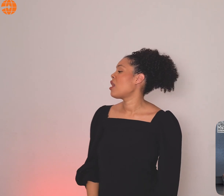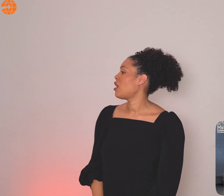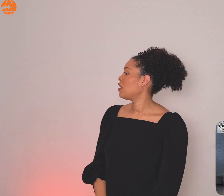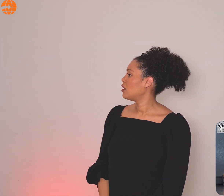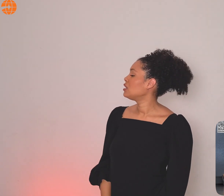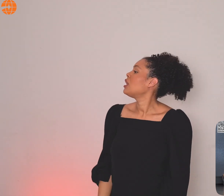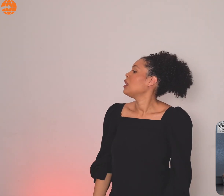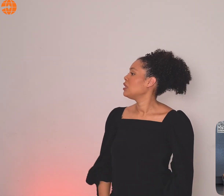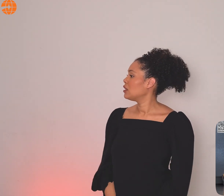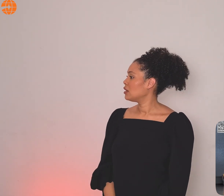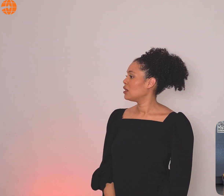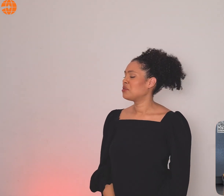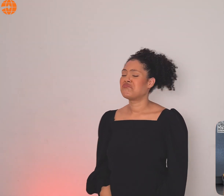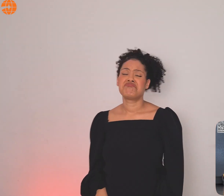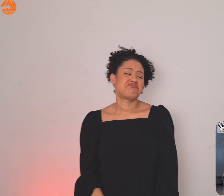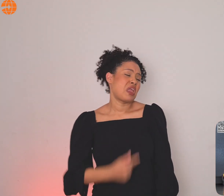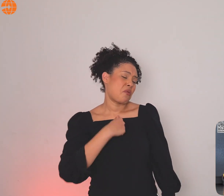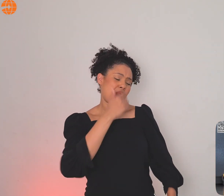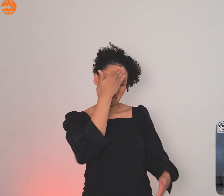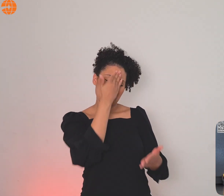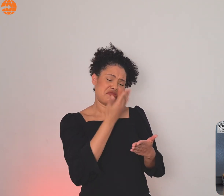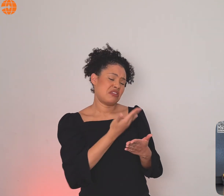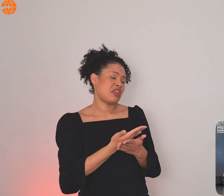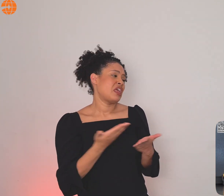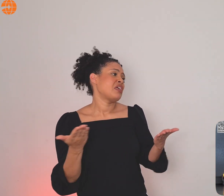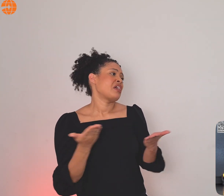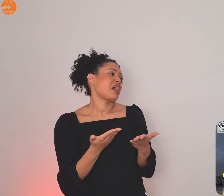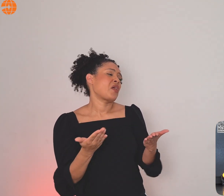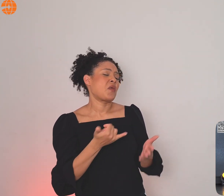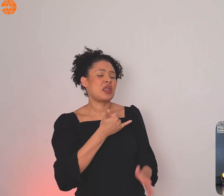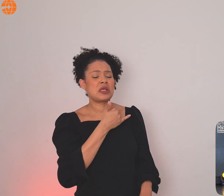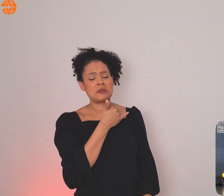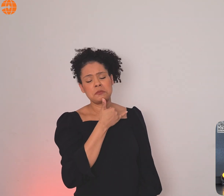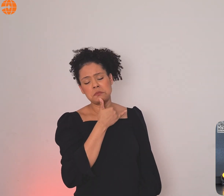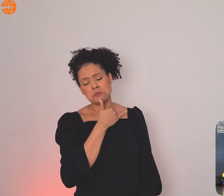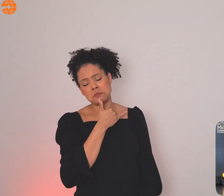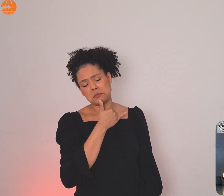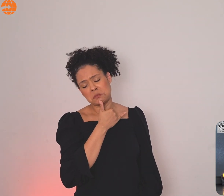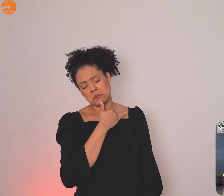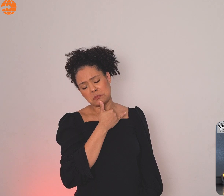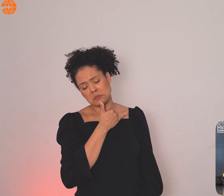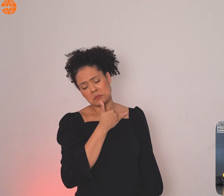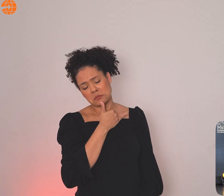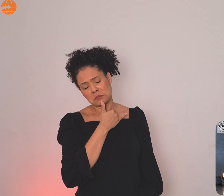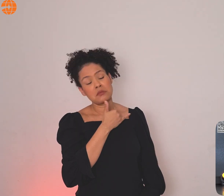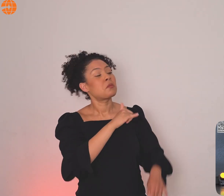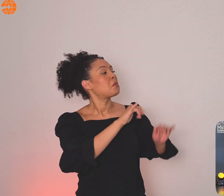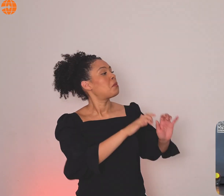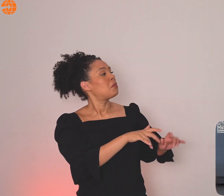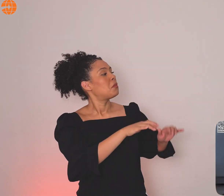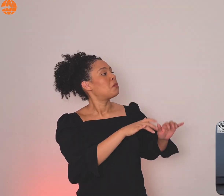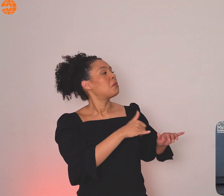E aí? E aí que eu confiei, e agora estou aqui, só na caixa.